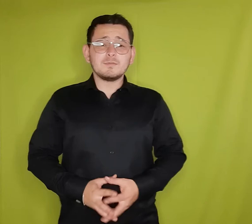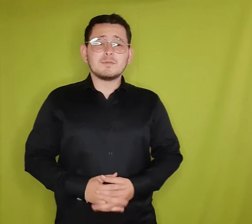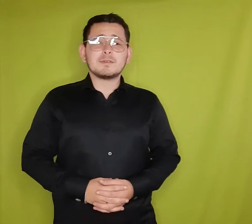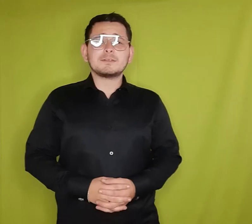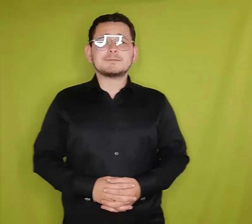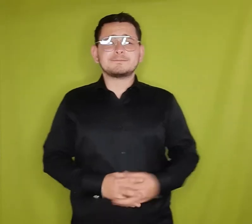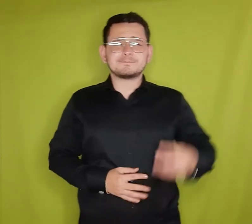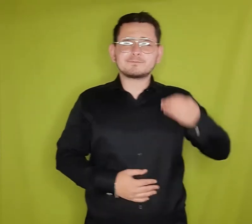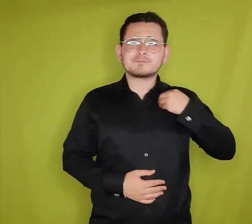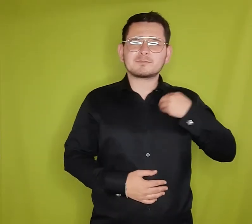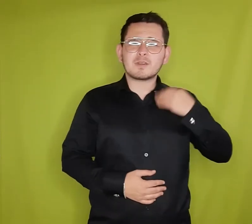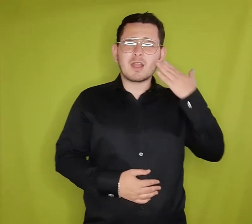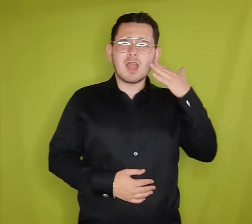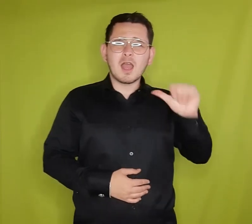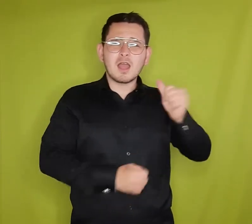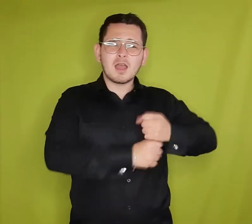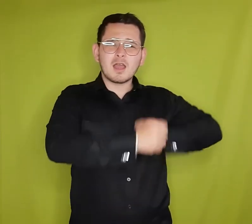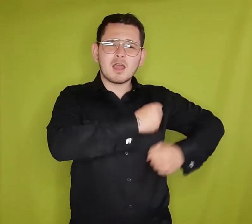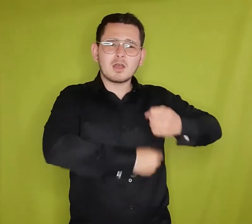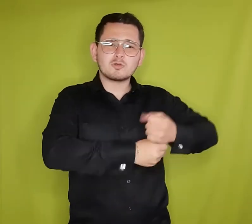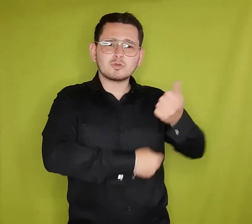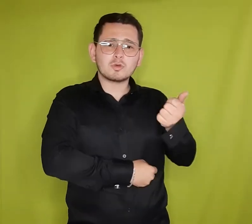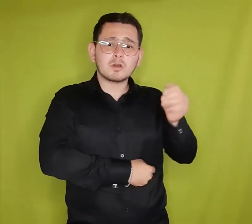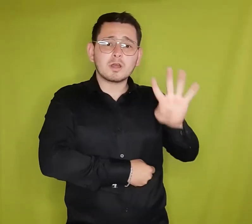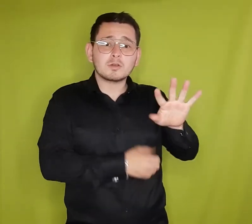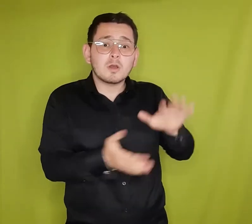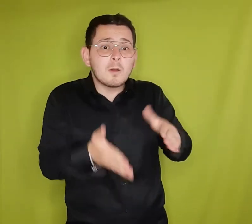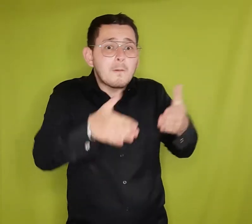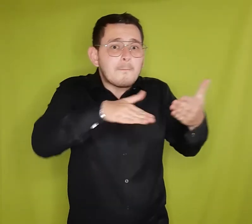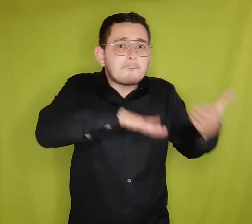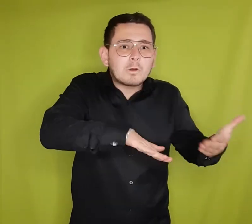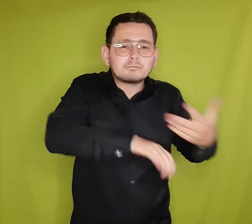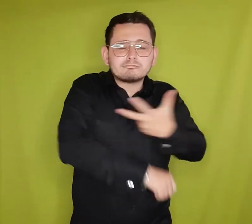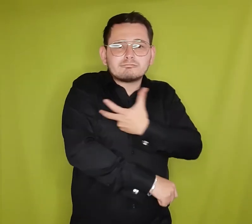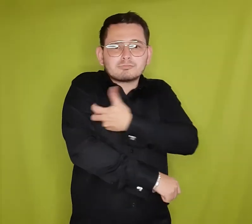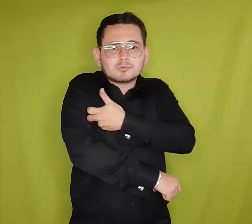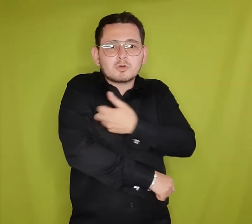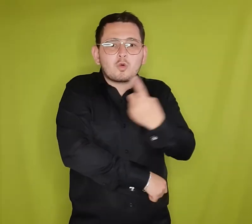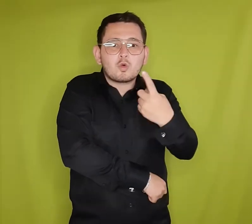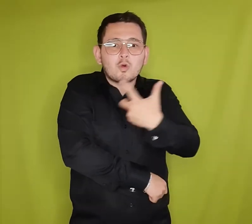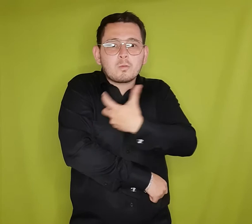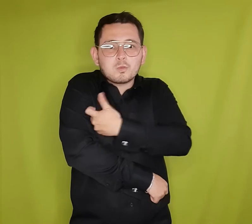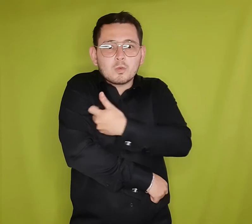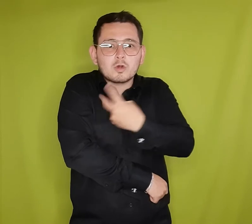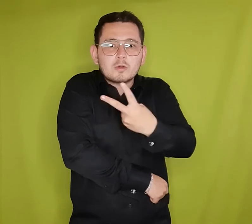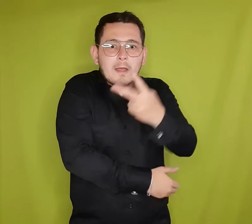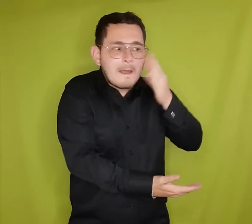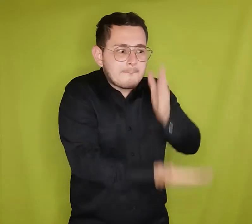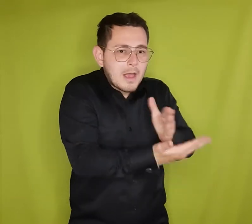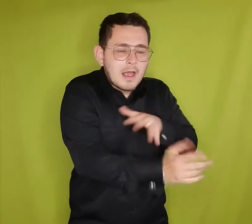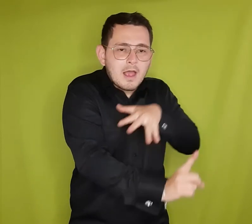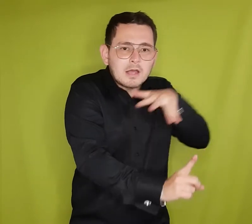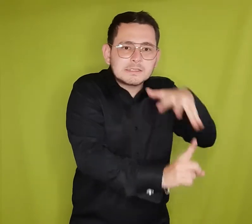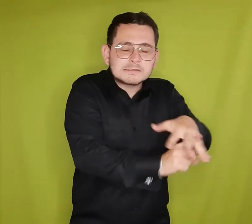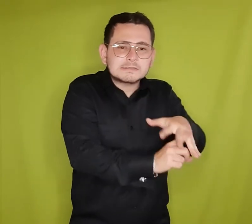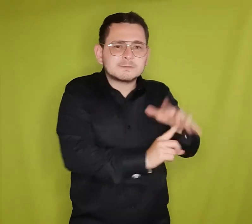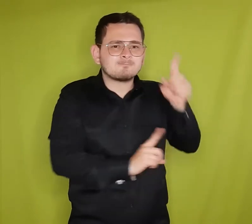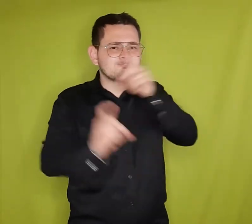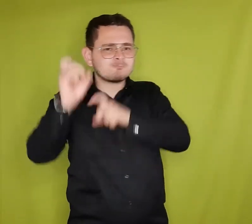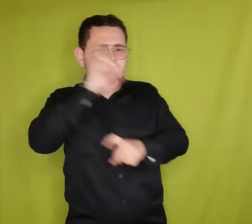El fallecimiento de una menor de 14 años como un posible evento adverso posterior a la vacuna contra COVID-19 en la